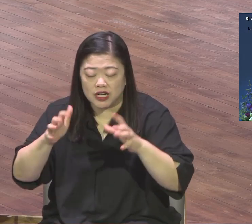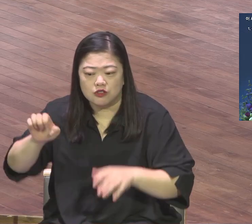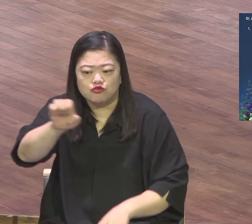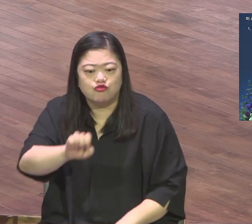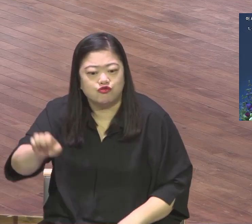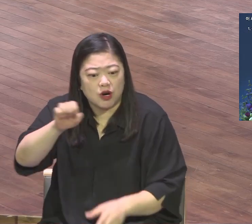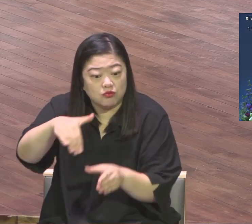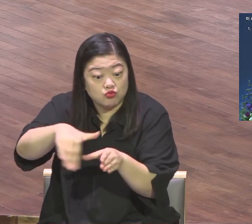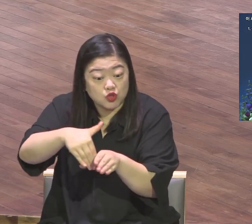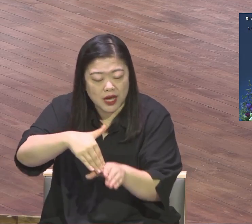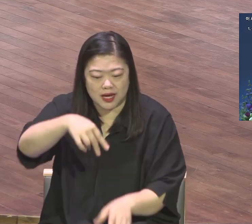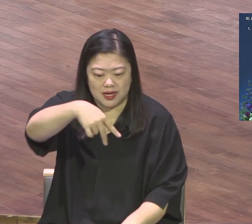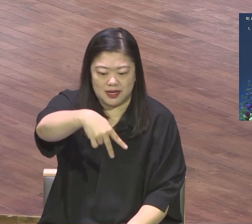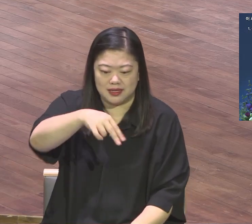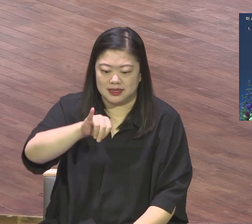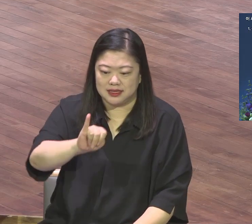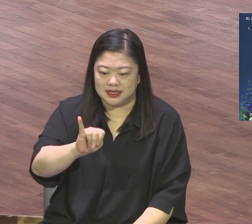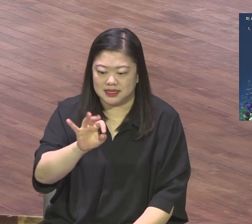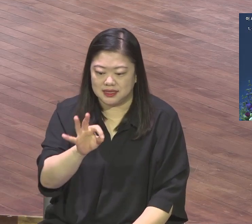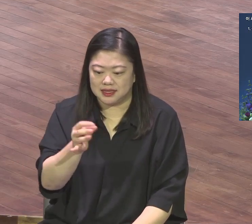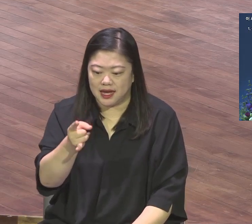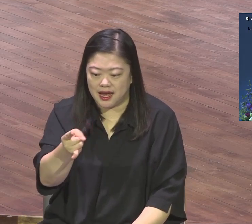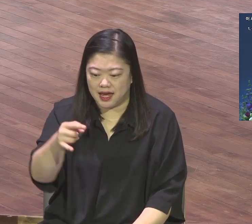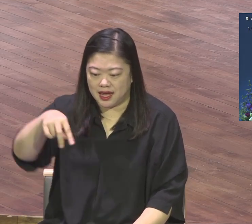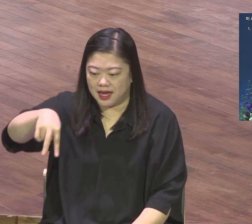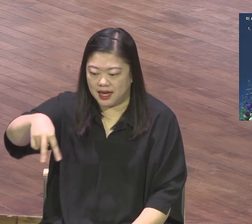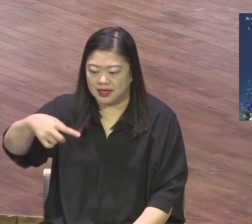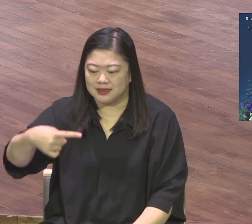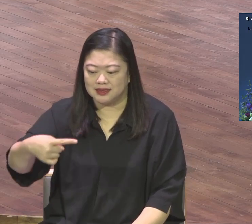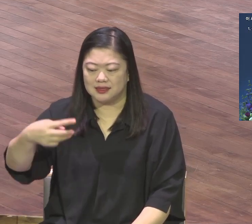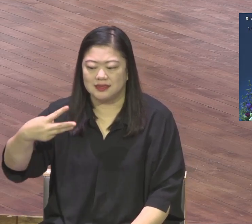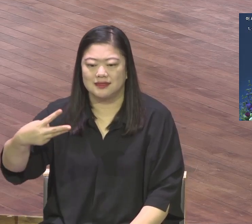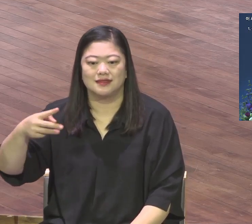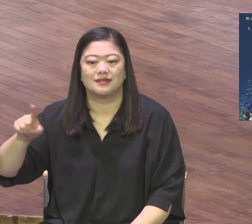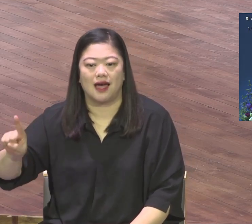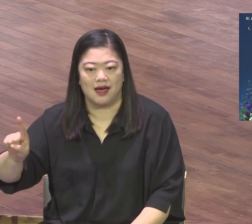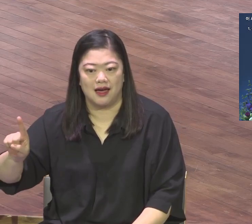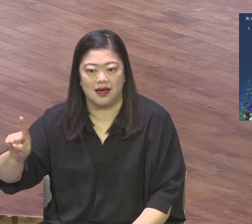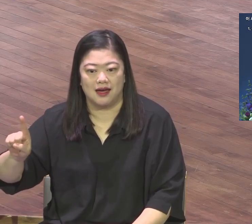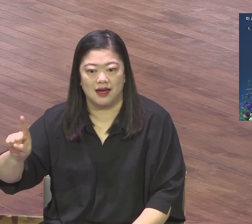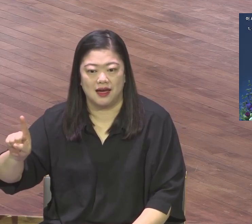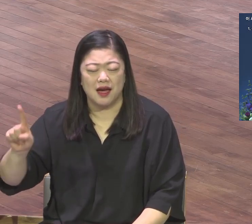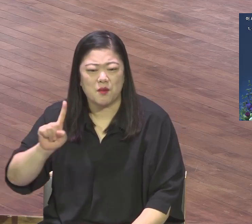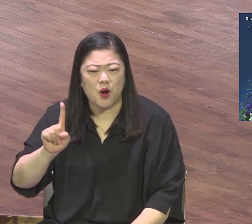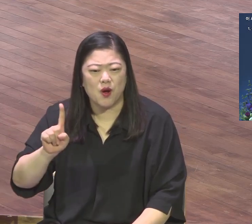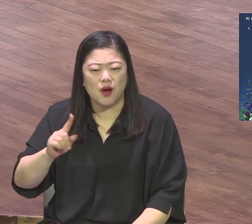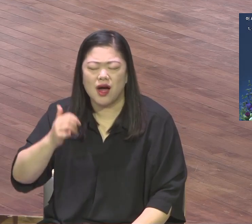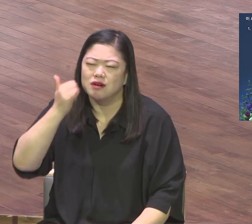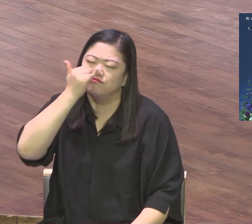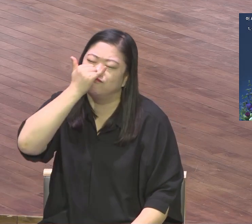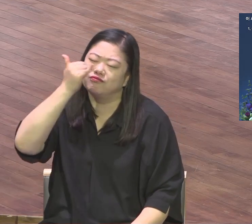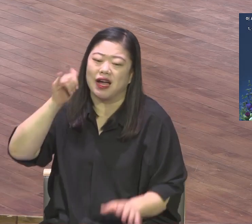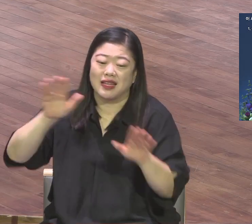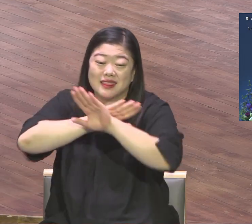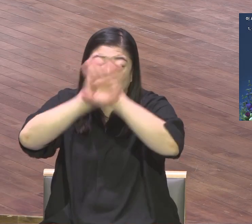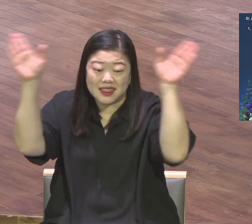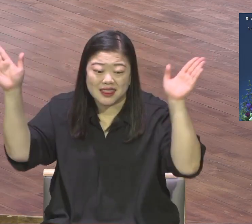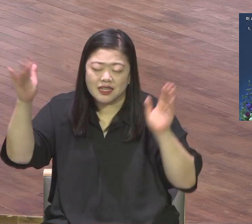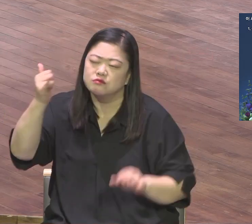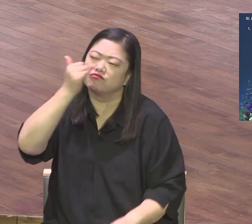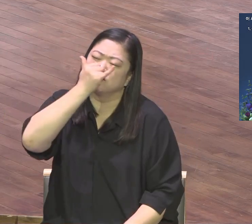시에스타라고 하는 낮잠 자는 시간이에요. 워낙 덥기 때문에 너무 더워서 이 시간은 모든 일이